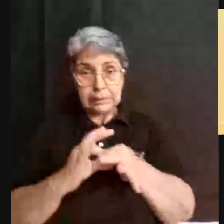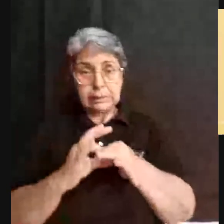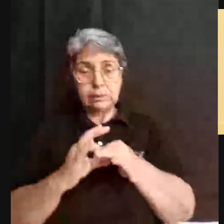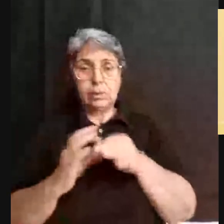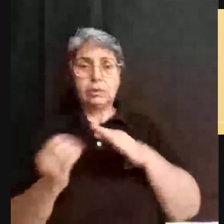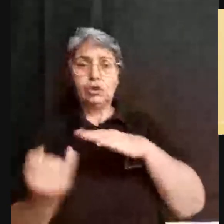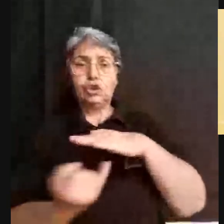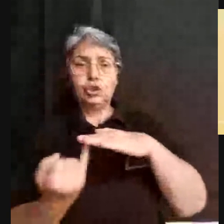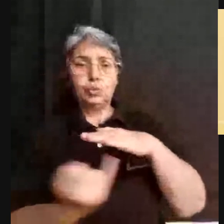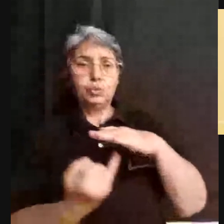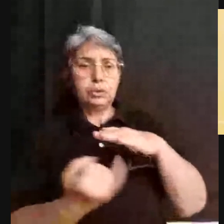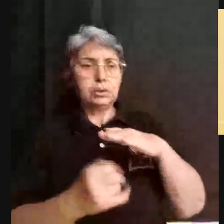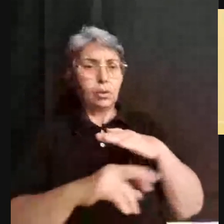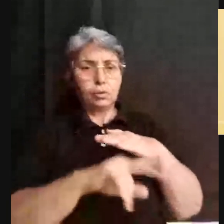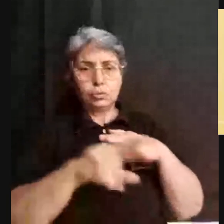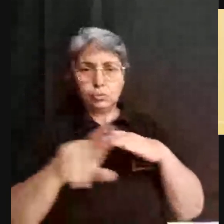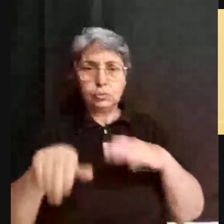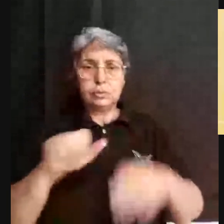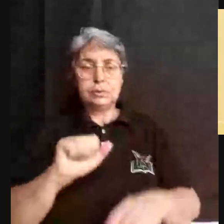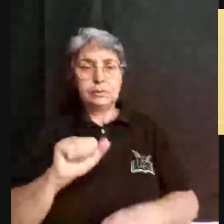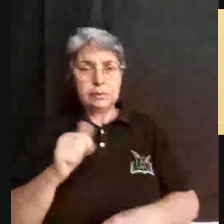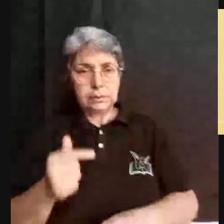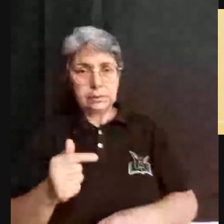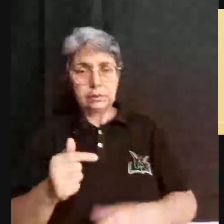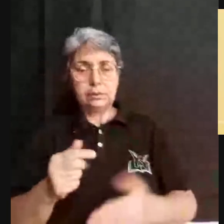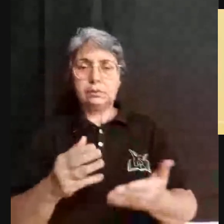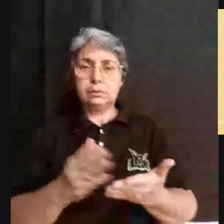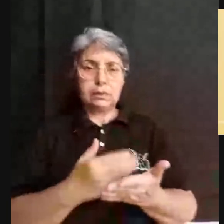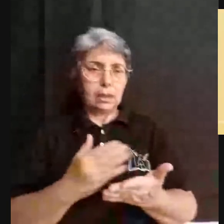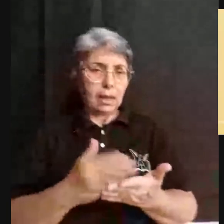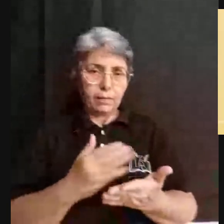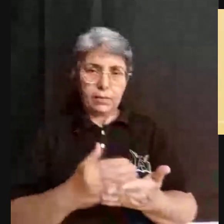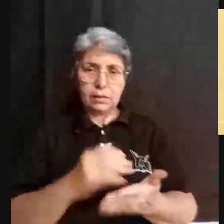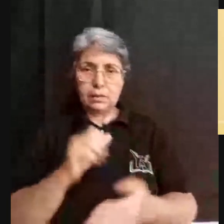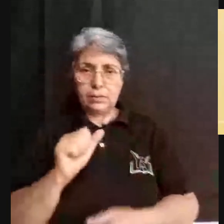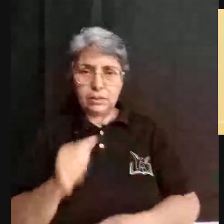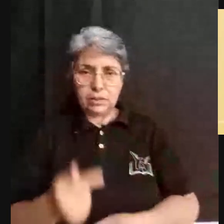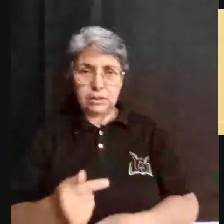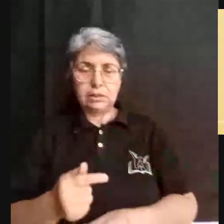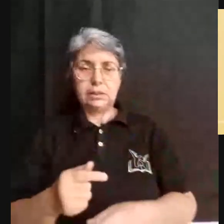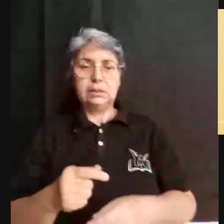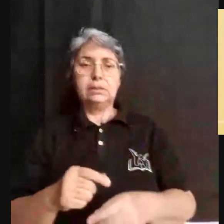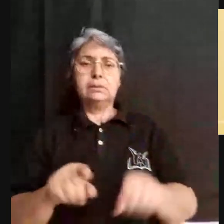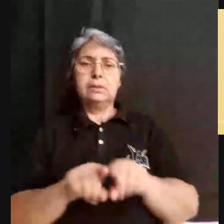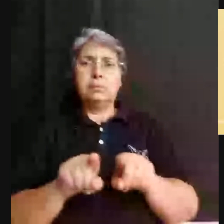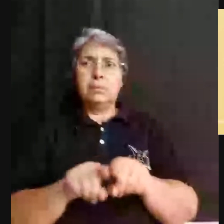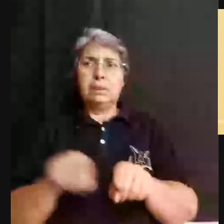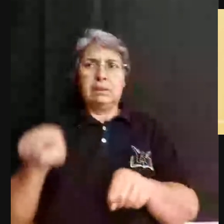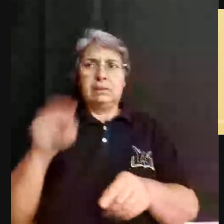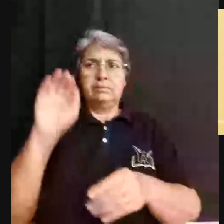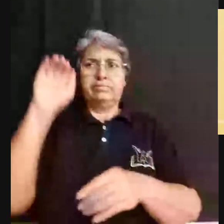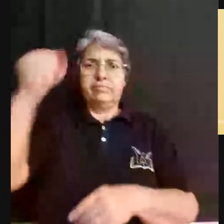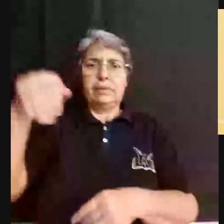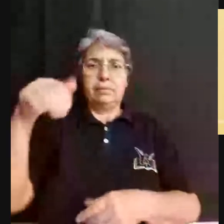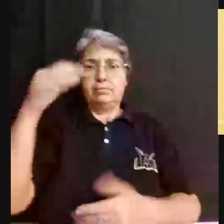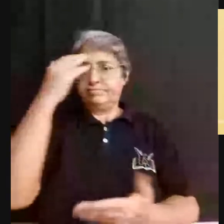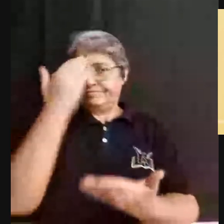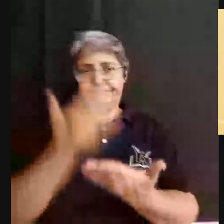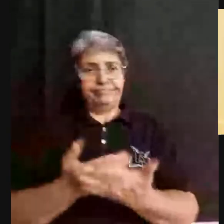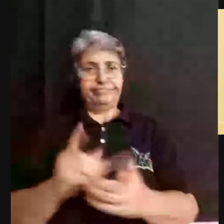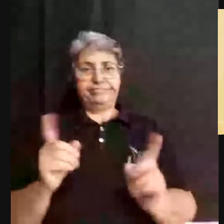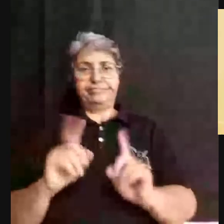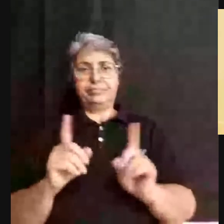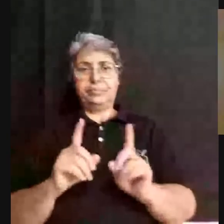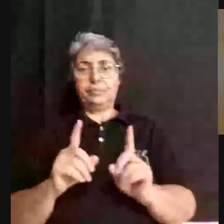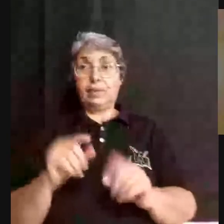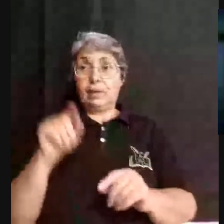escritório da Review and Herald e Associação Geral, que introduziam elementos de descrença, de modo que a luz dada não era posta em